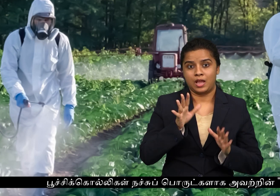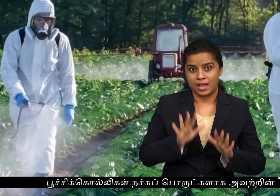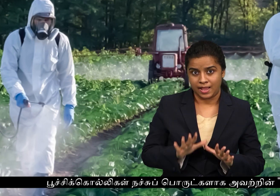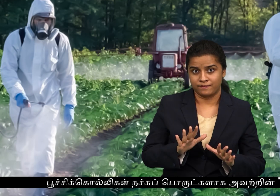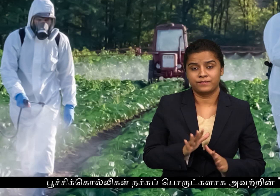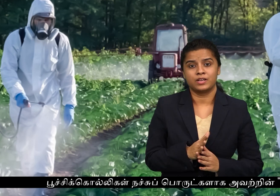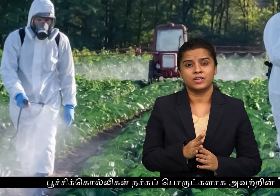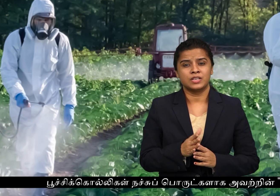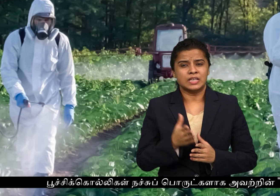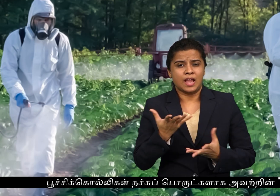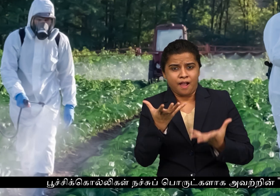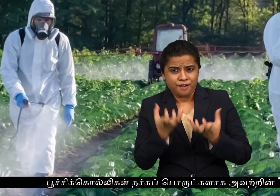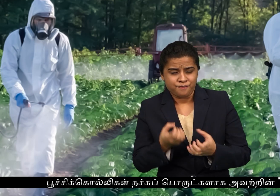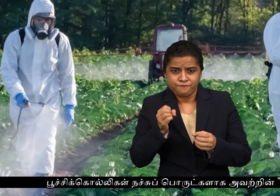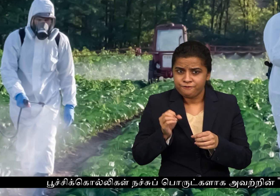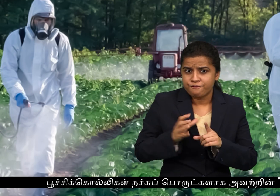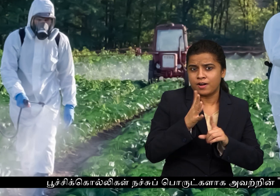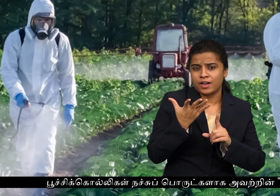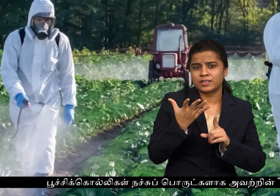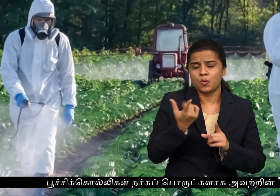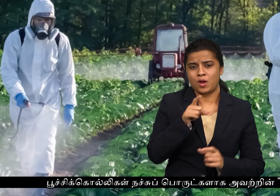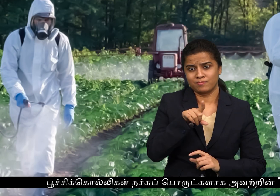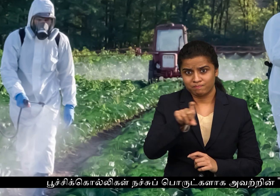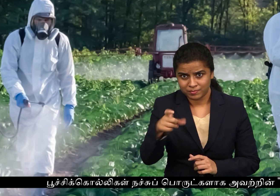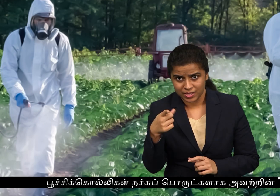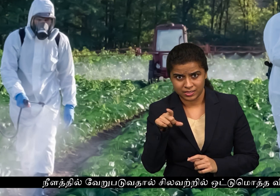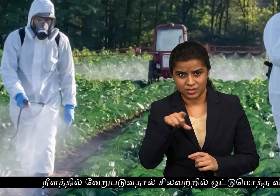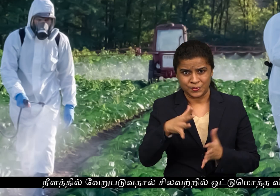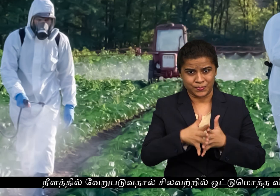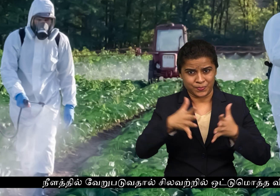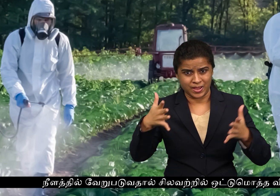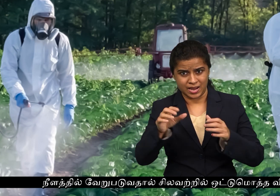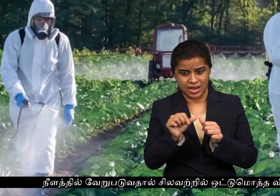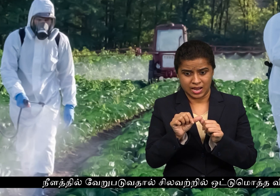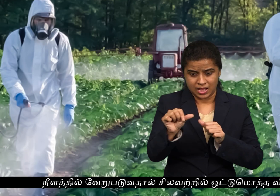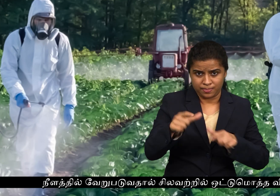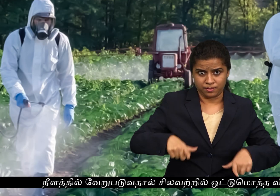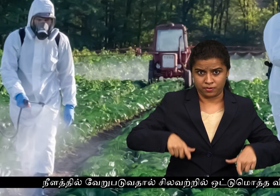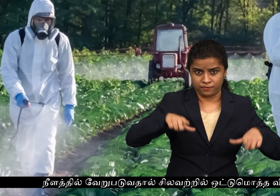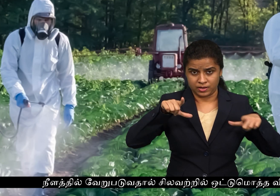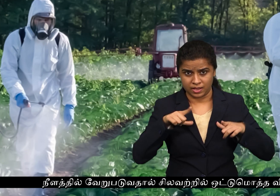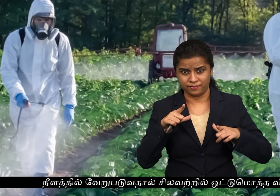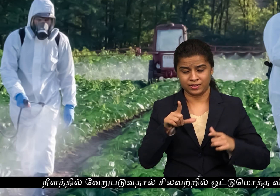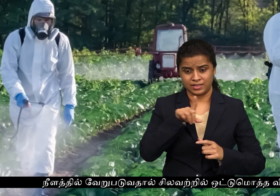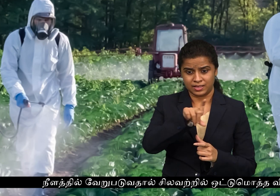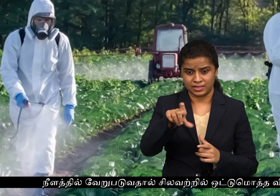பூச்சிக்கொல்லிகள் நச்சு பொருட்களாக அவற்றின் வாழ்க்கையின் நீளத்தில் வேறுபடுவதால் சிலவற்றில் ஒட்டுமொத்த